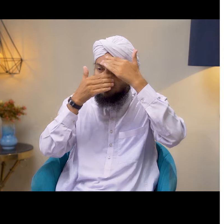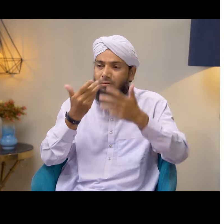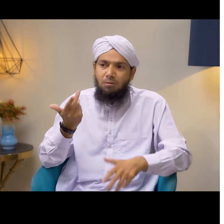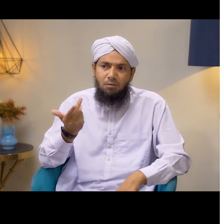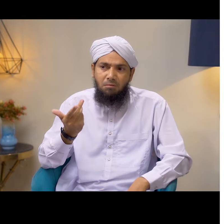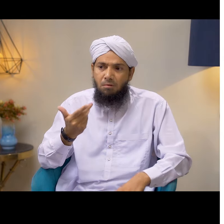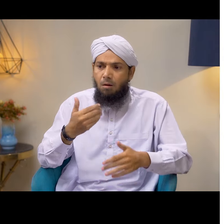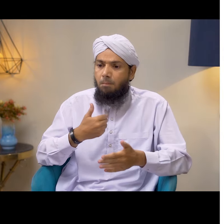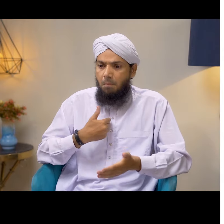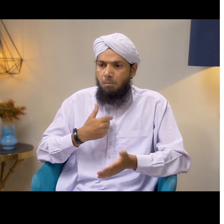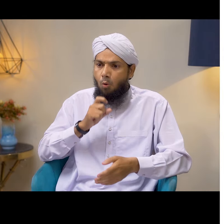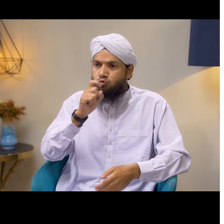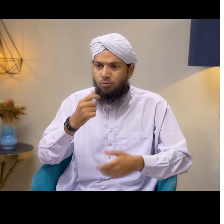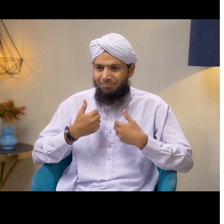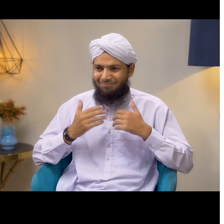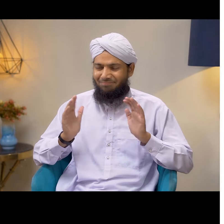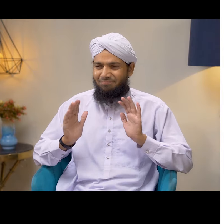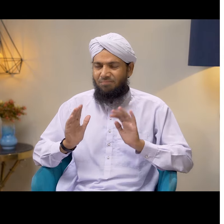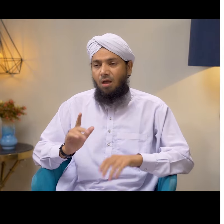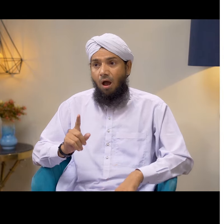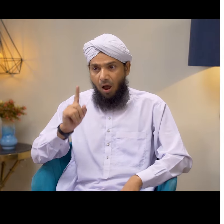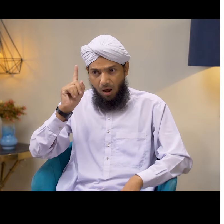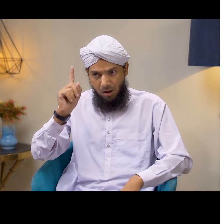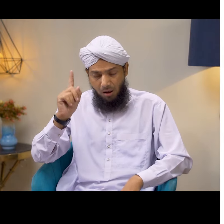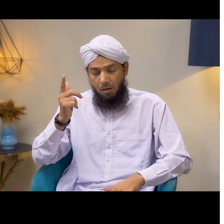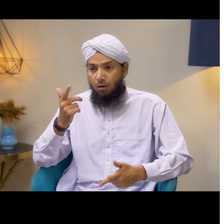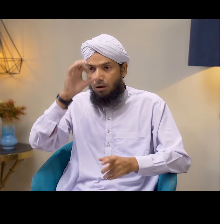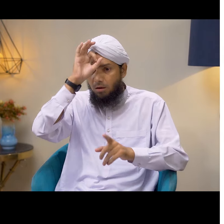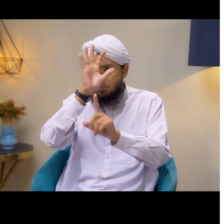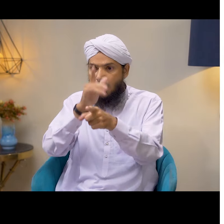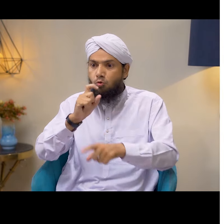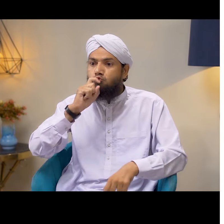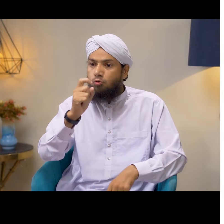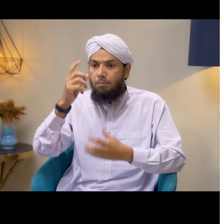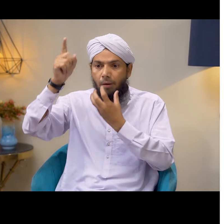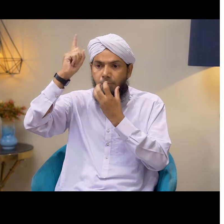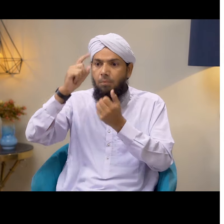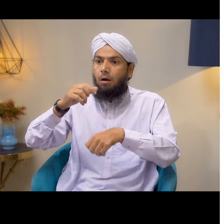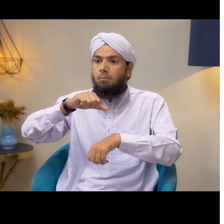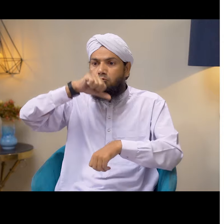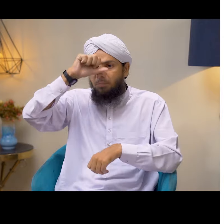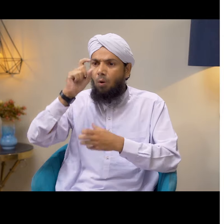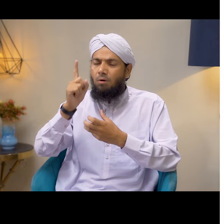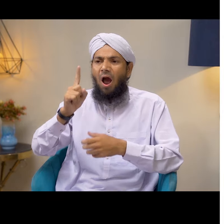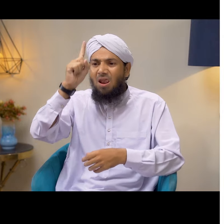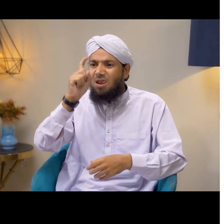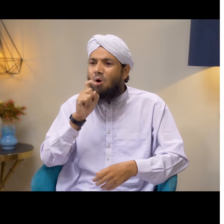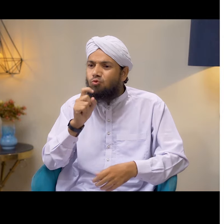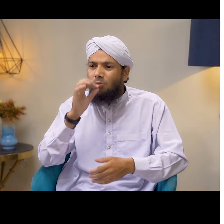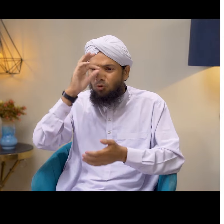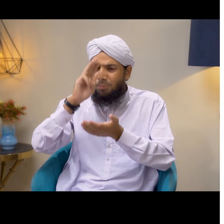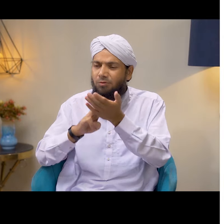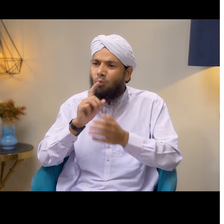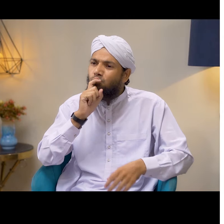معاملہ ہے تو دیکھیں، پردہ میری طرف سے آپ کی طرف سے تو نہیں ہے نا بھائی، کسی امام صاحب کی طرف سے، مولوی صاحب کی طرف سے، پیر صاحب کی طرف سے نہیں، تو اللہ رسول کا حکم